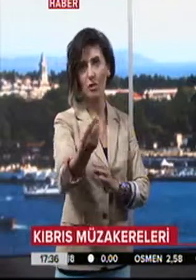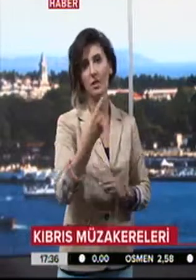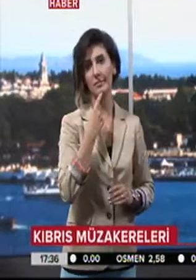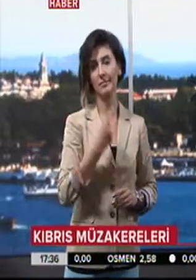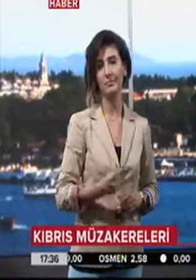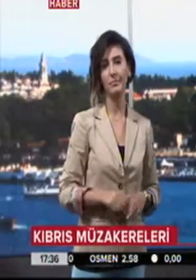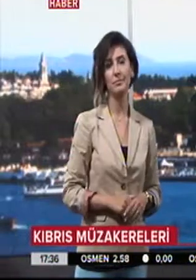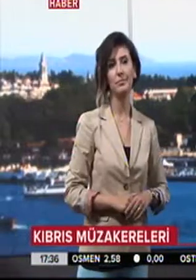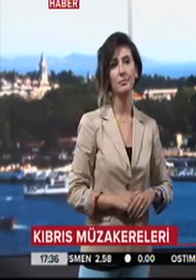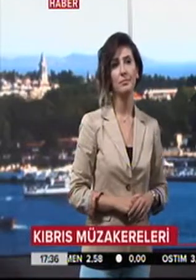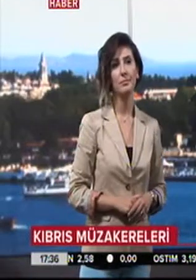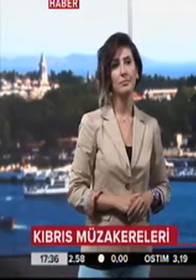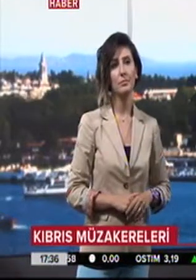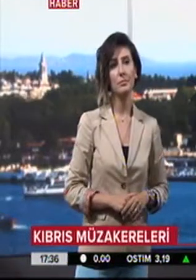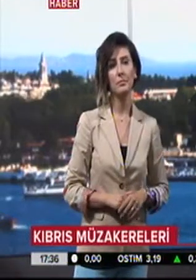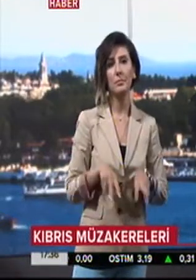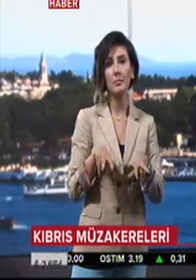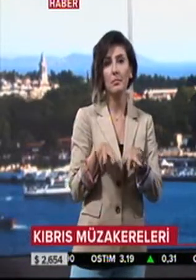bilgilendirecek.